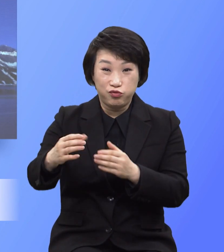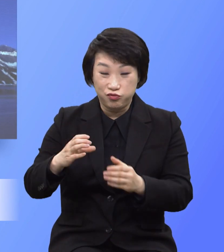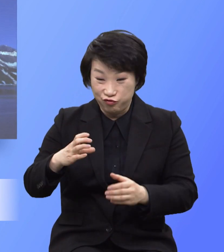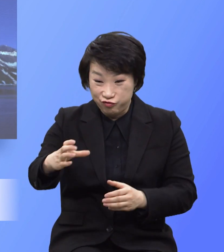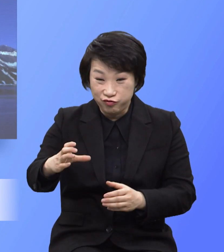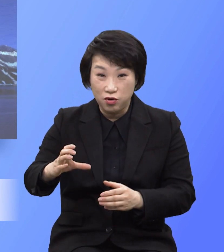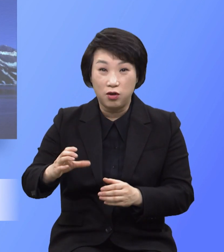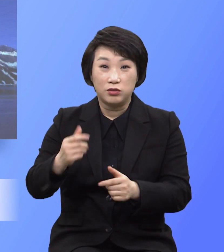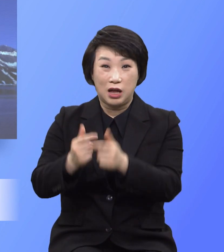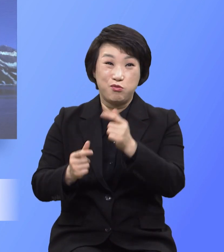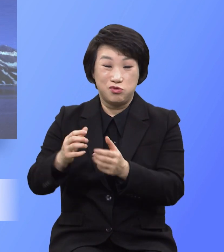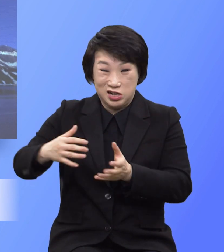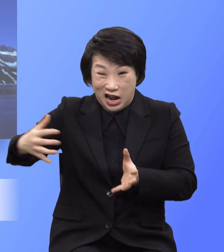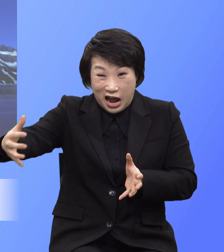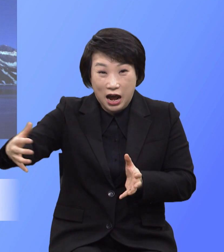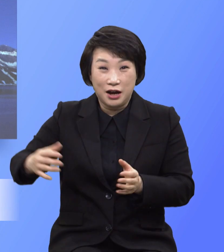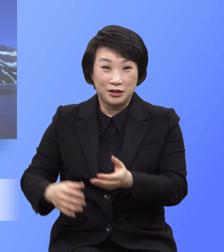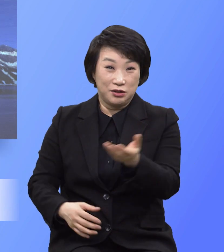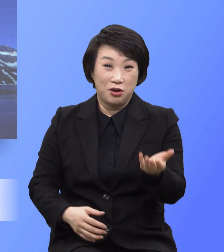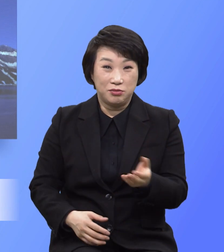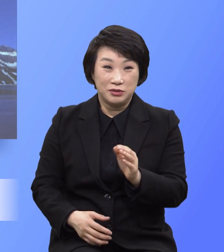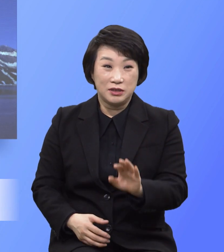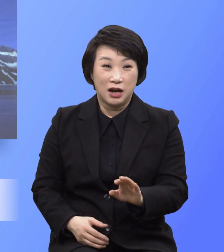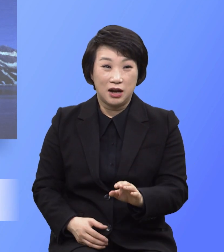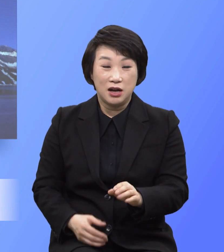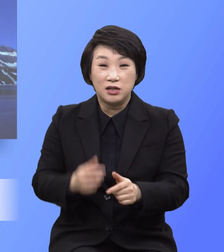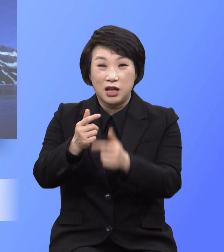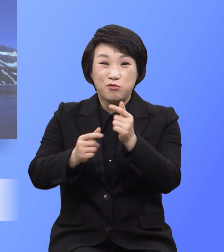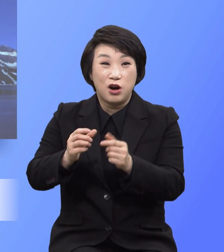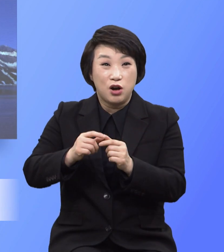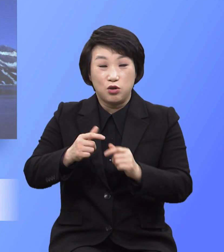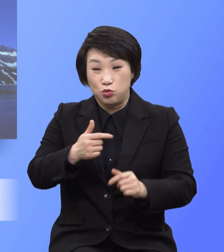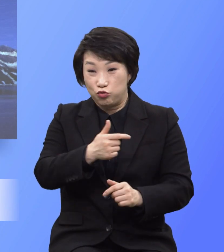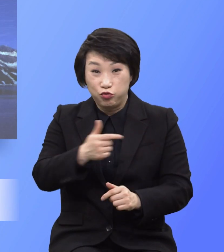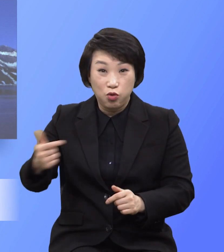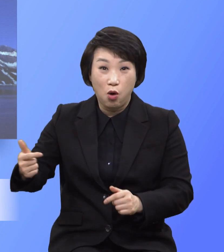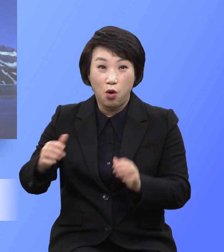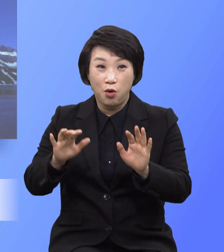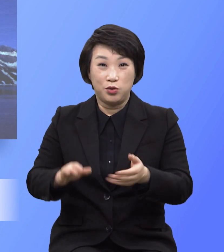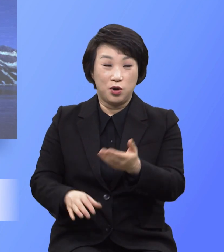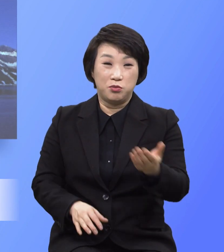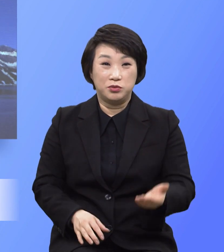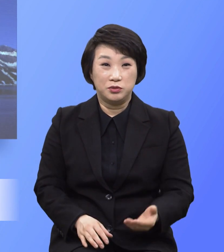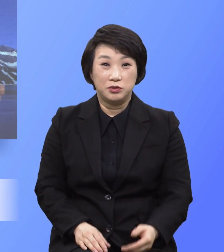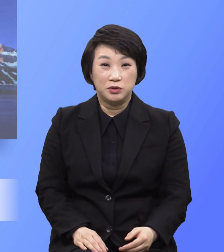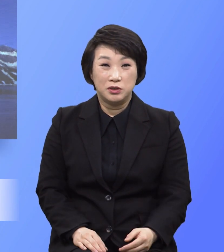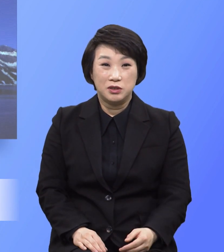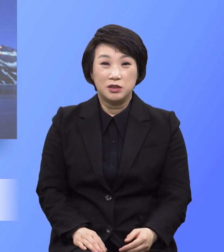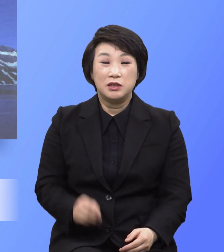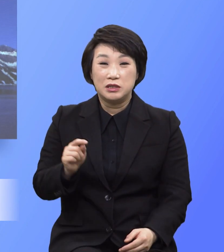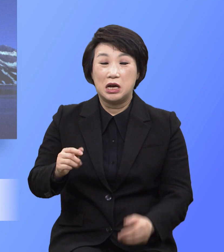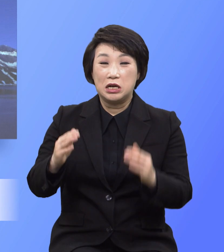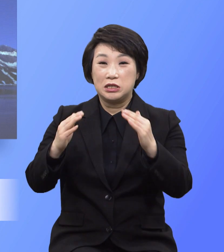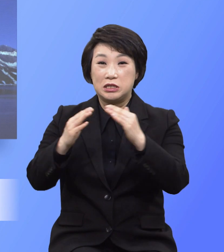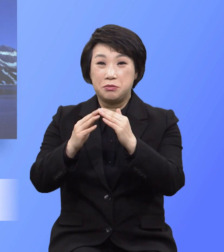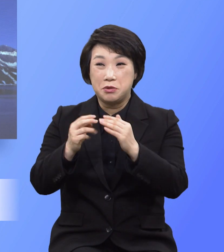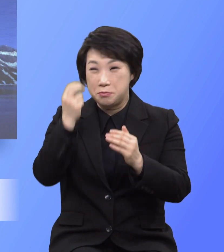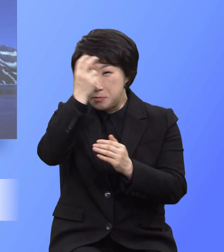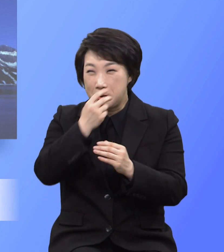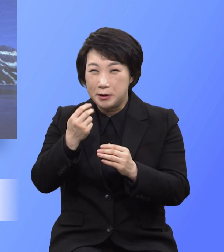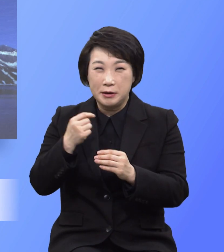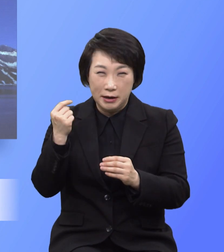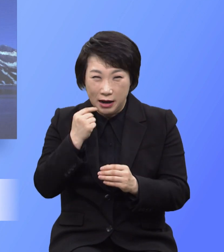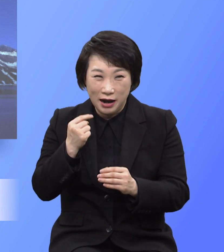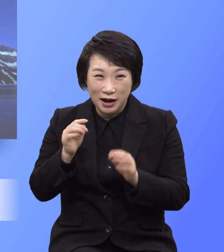두꺼운 나무로 이 손판이 이렇게 두껍습니다. 두꺼운 나무로 다 대문 열을